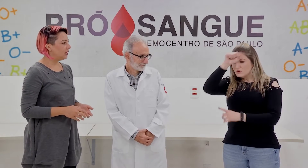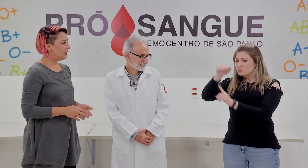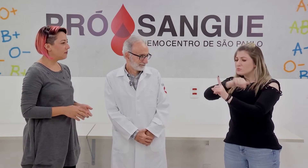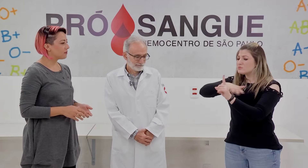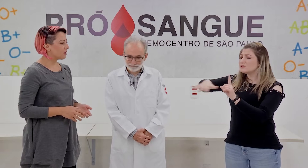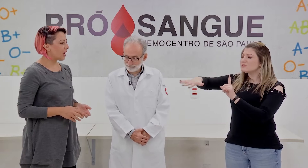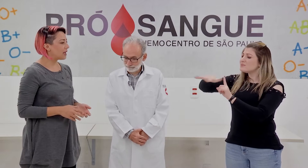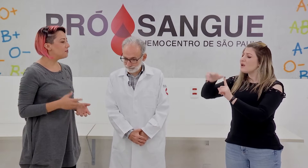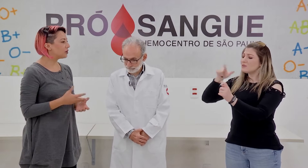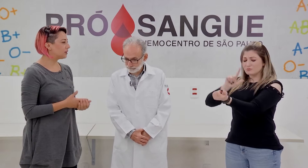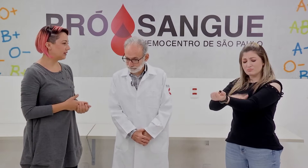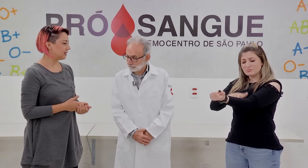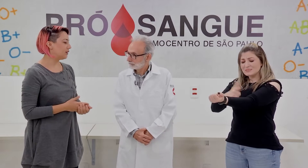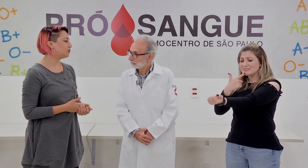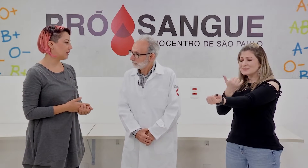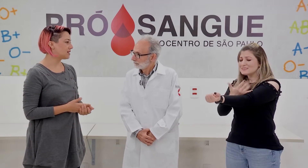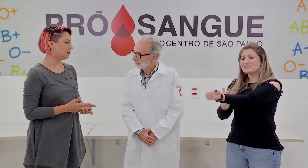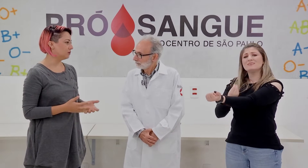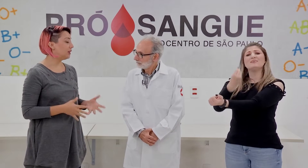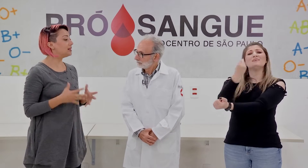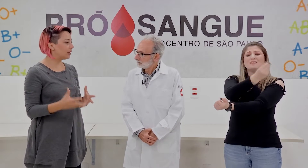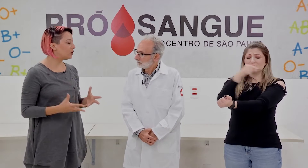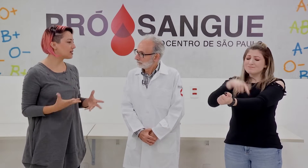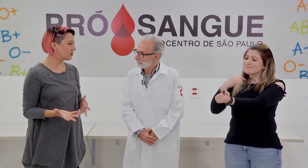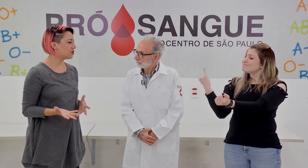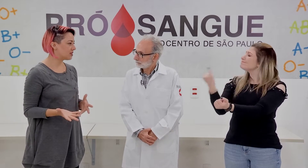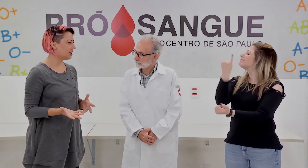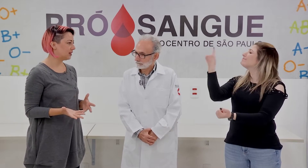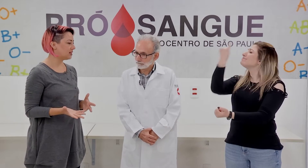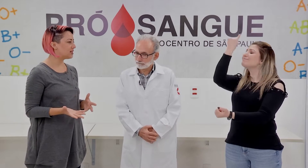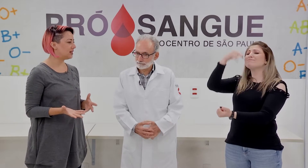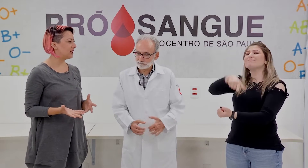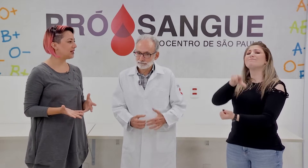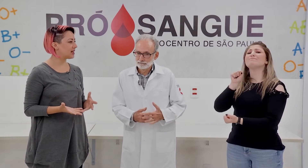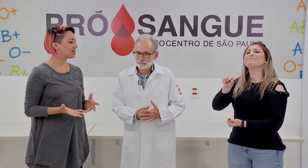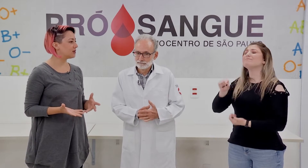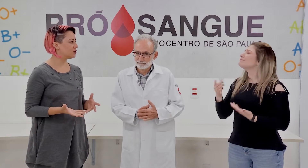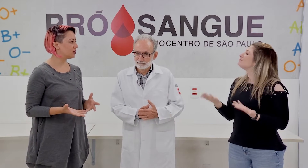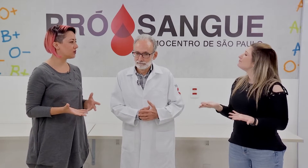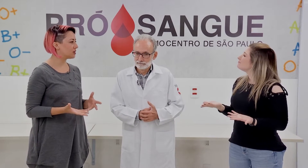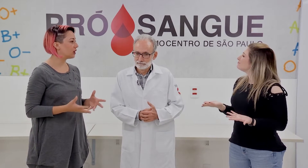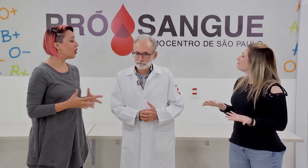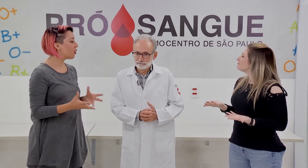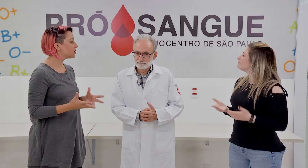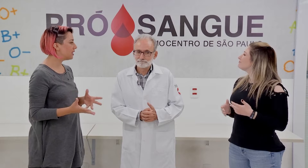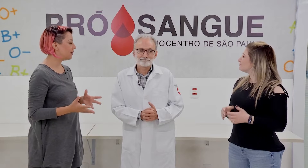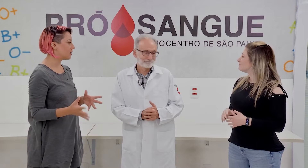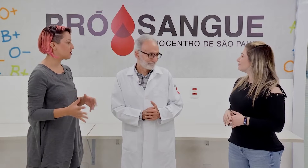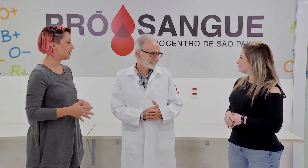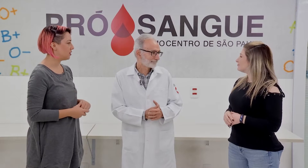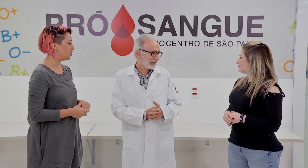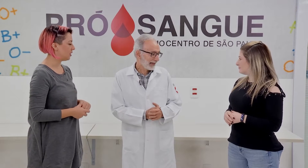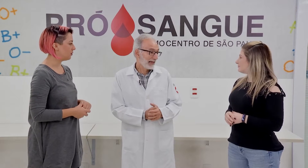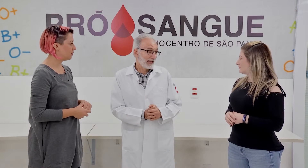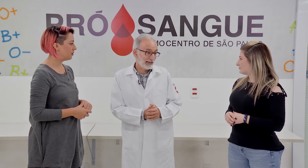E a importância da fundação e da doação de sangue em si, né, dessa ação de doação de sangue, qual seria para a sociedade em geral?